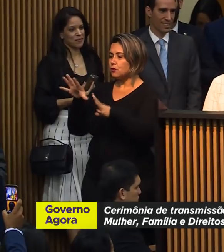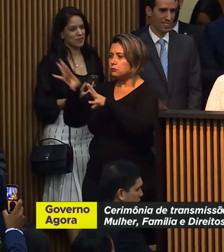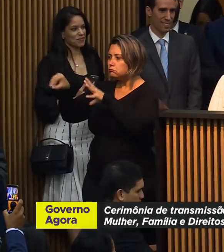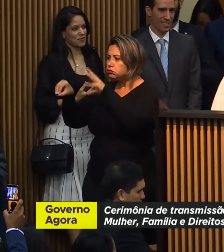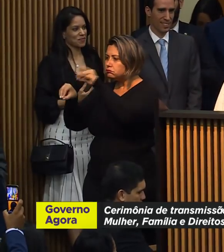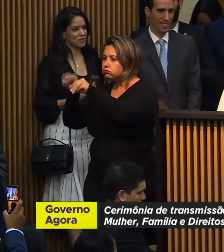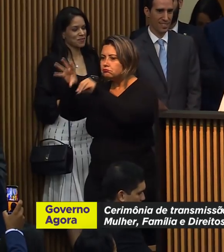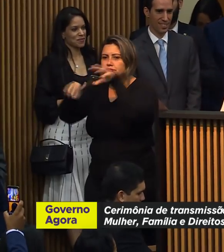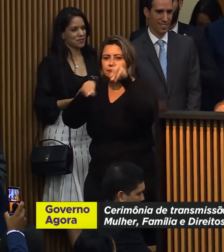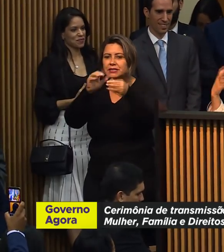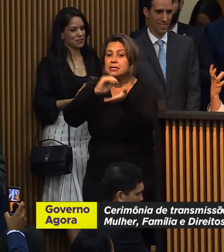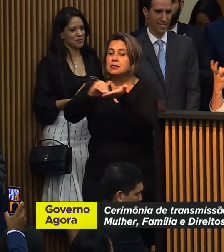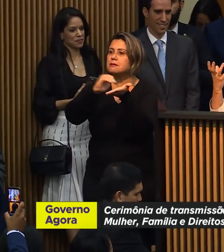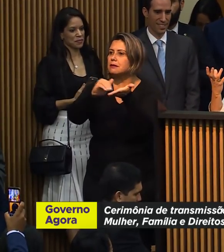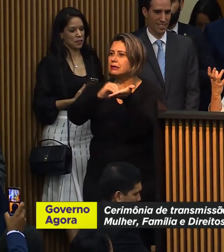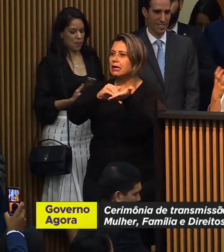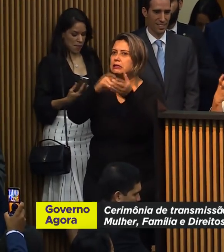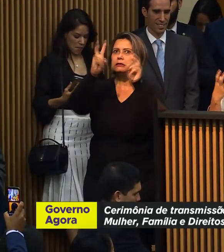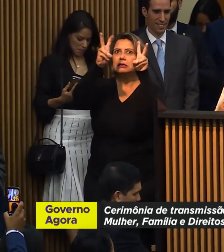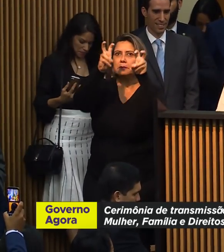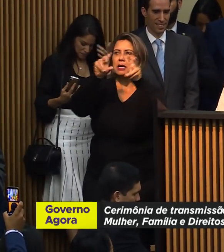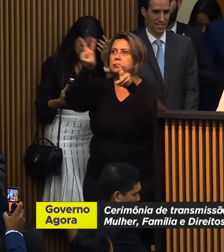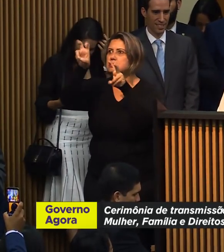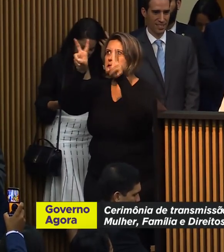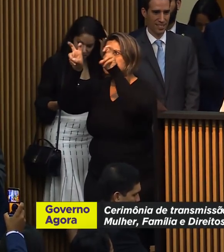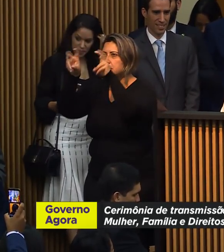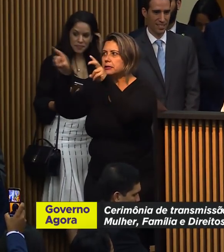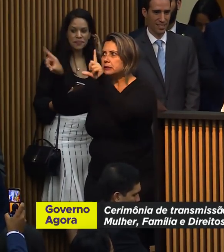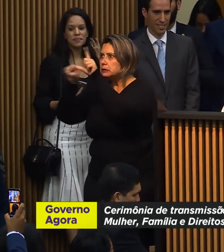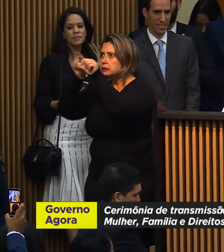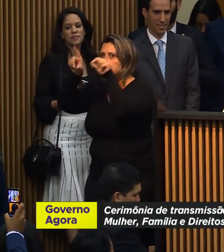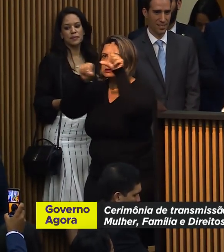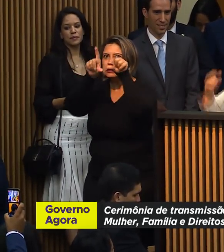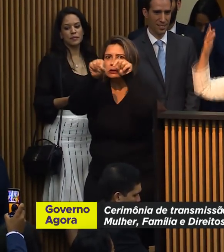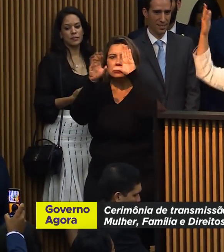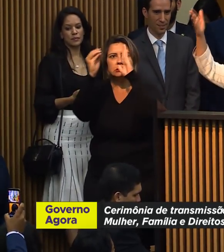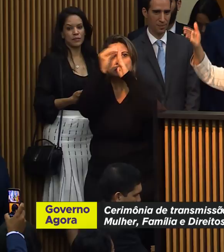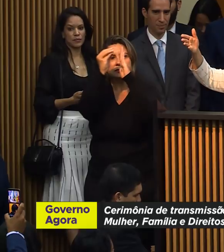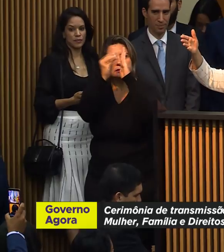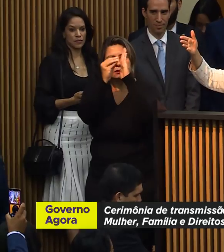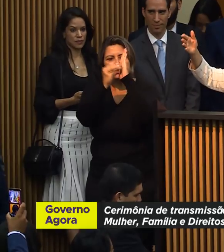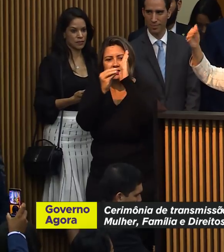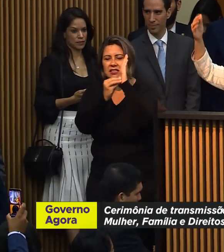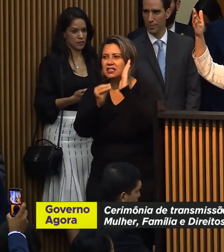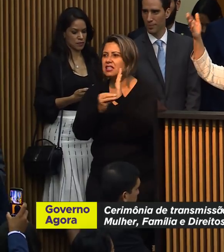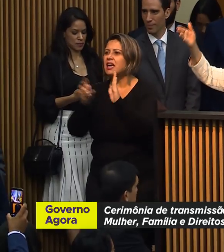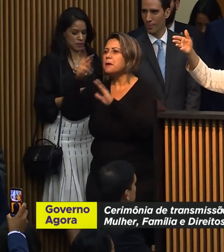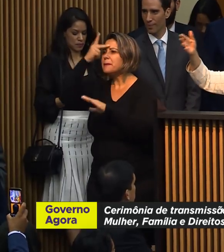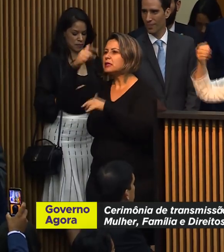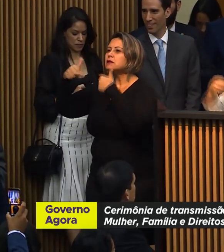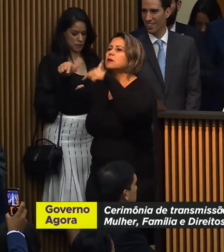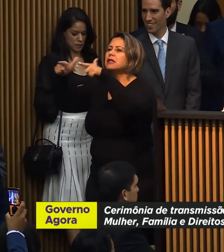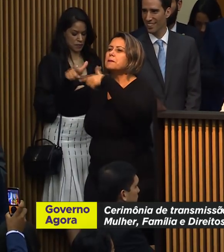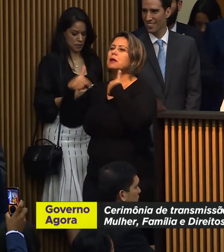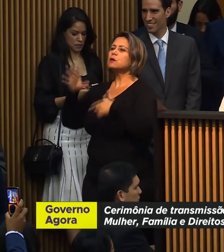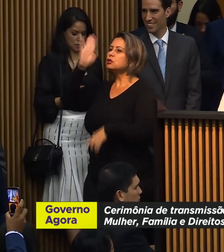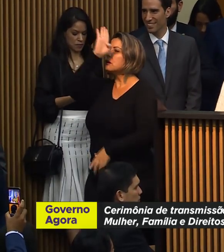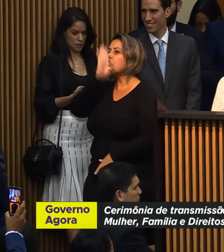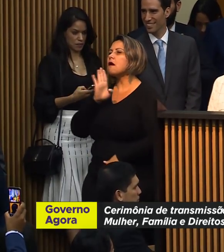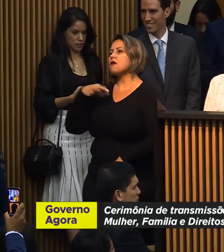deu muito trabalho a gente construir toda a estrutura. Voluntários que vieram de Sergipe, do Espírito